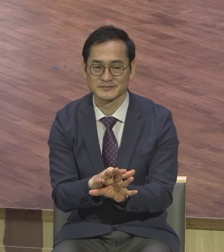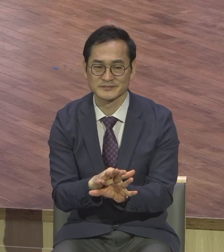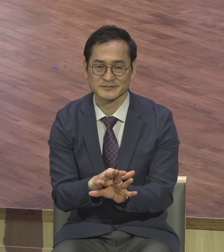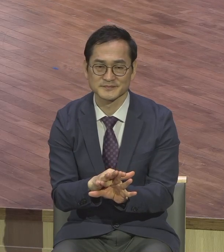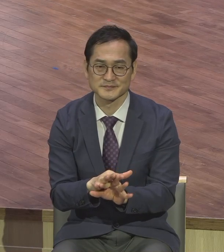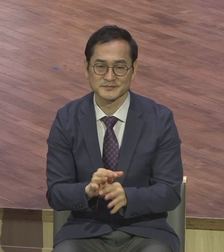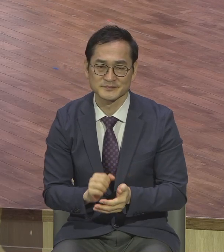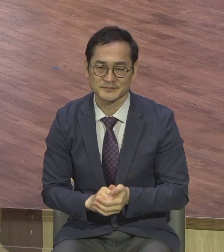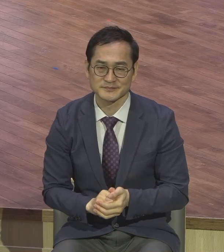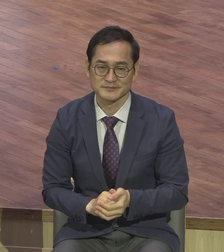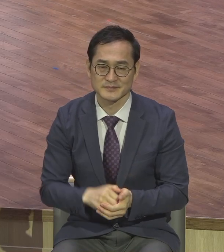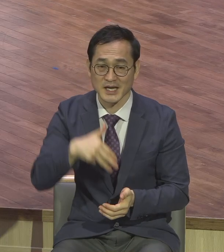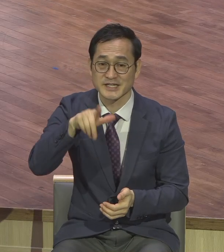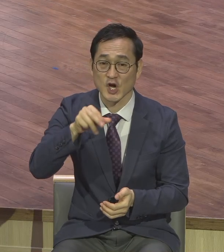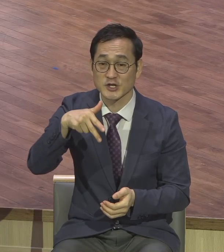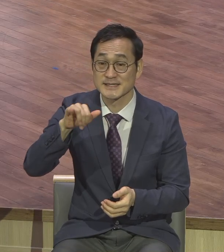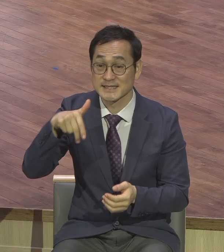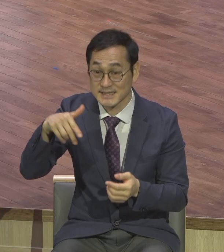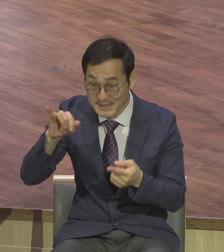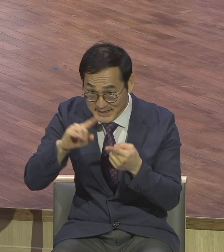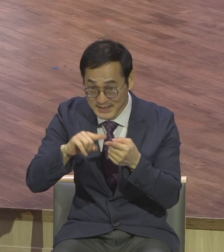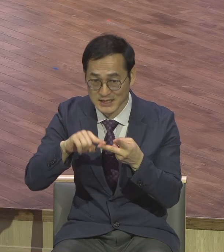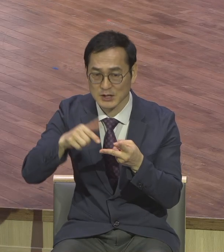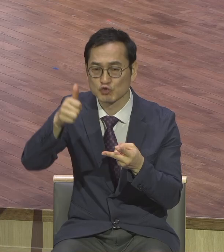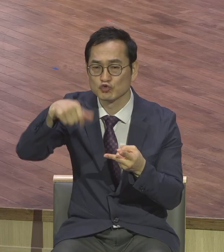본문에 보면 청지기와 후견인